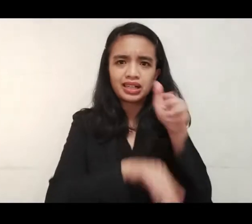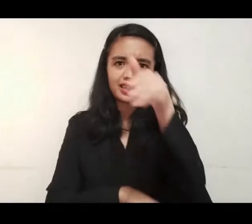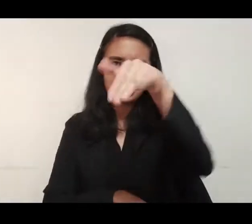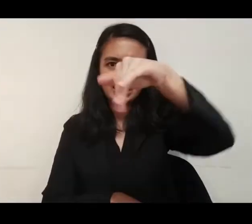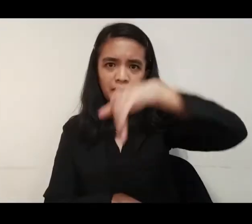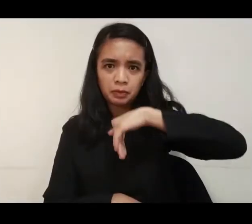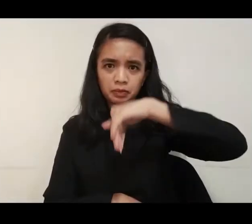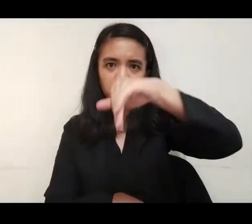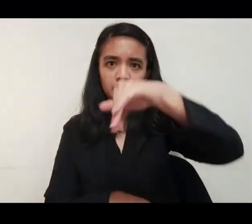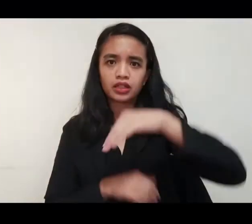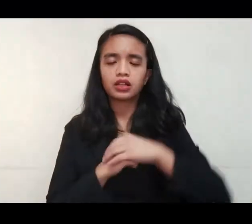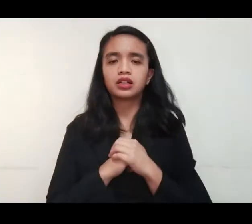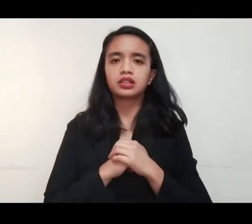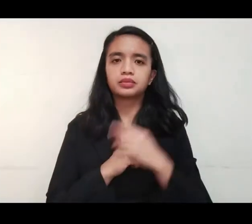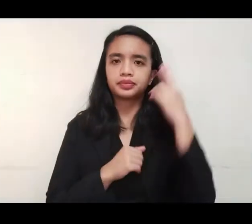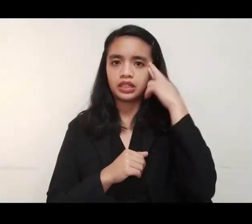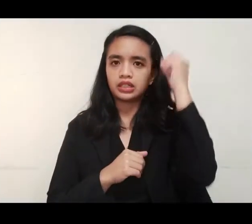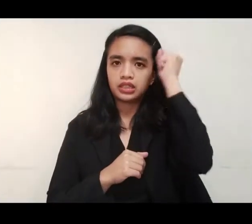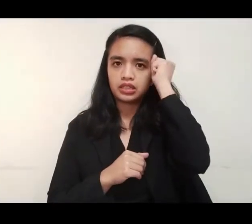sa report ni Russell Simorio.